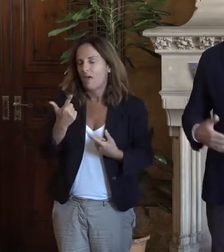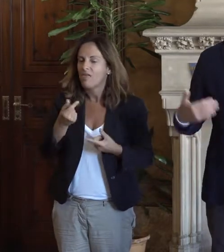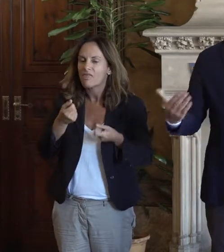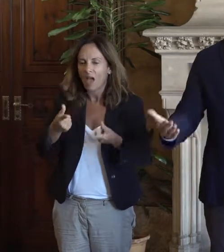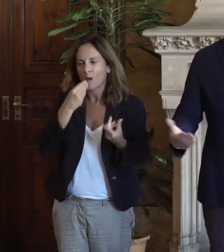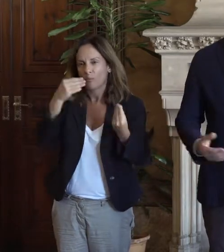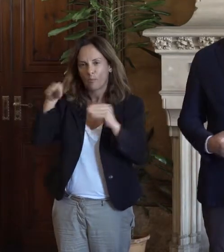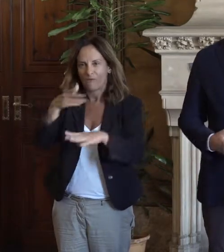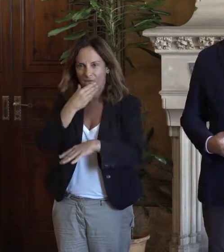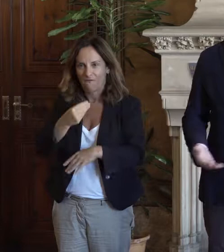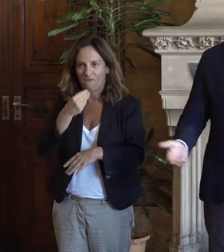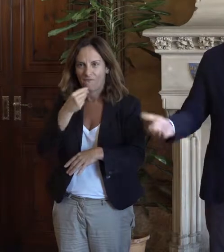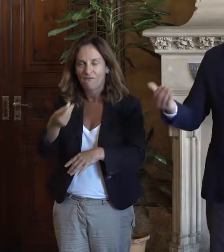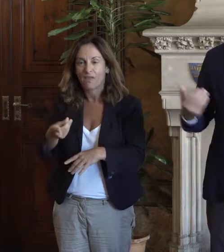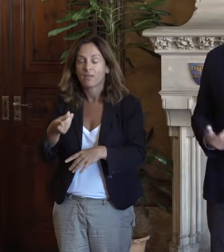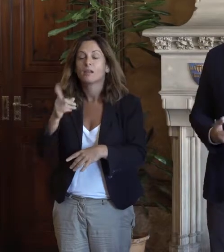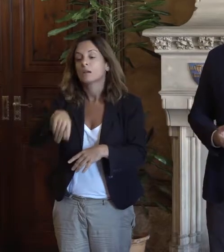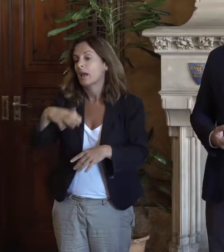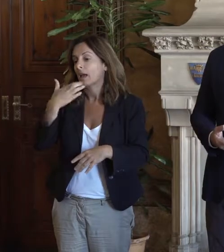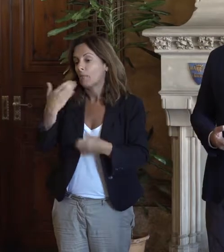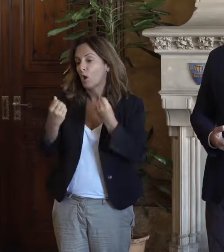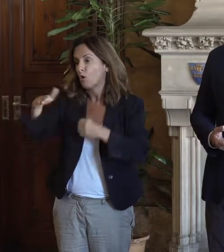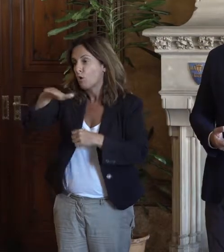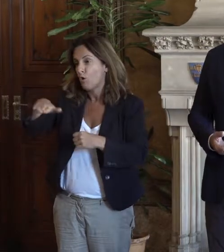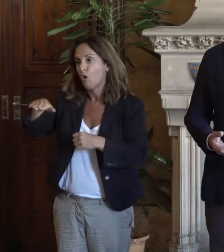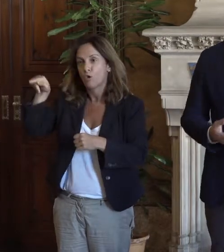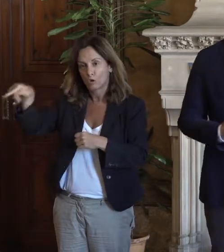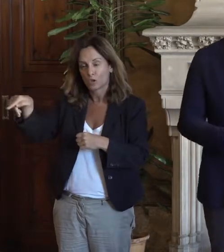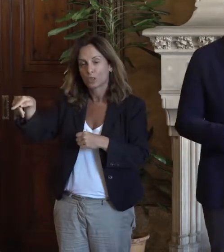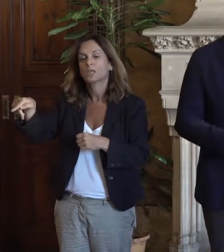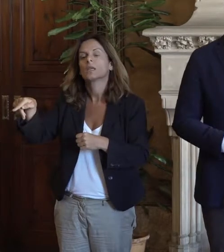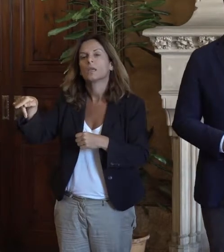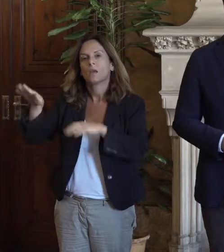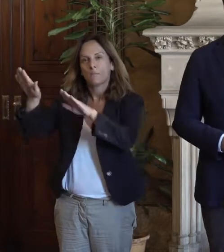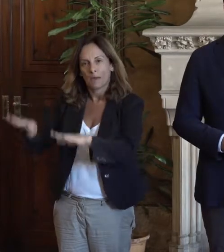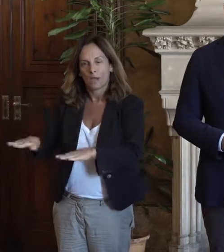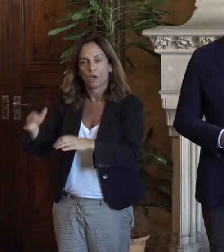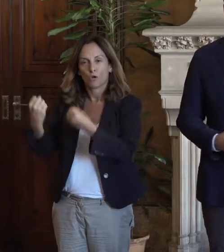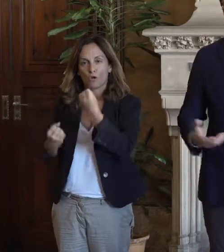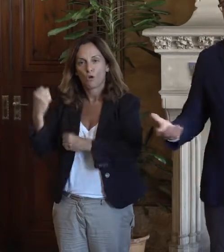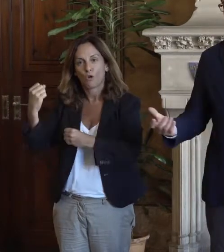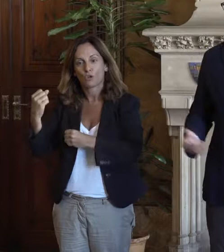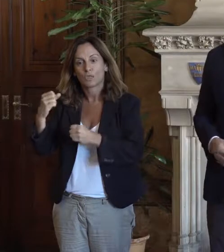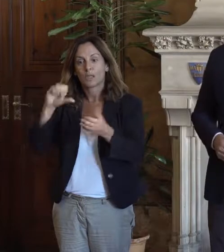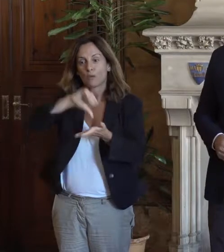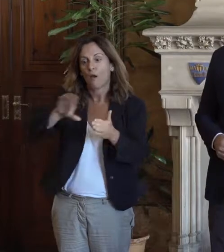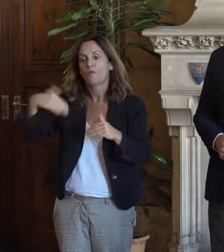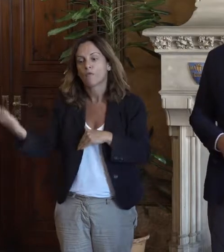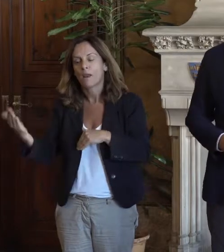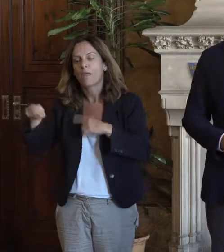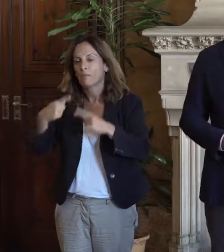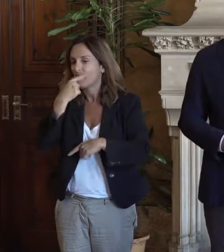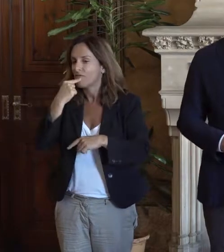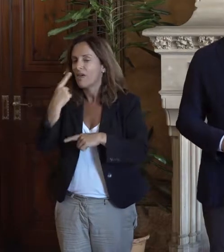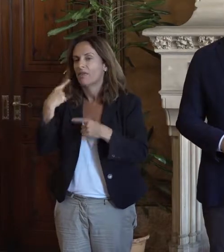que permetin que a les entrades de la ciutat quedin els cotxes i després connectats amb un transport públic puguin anar al centre de la ciutat o als barris